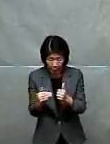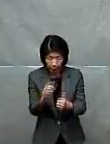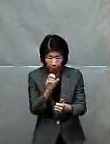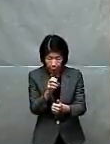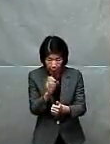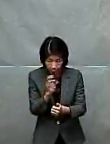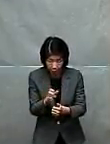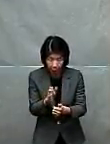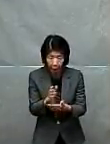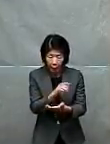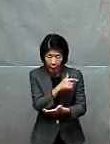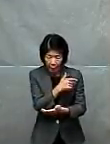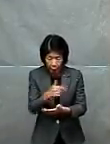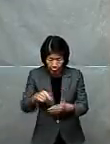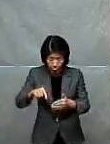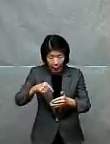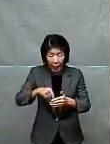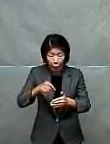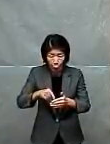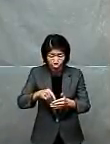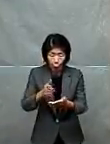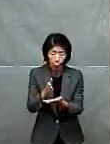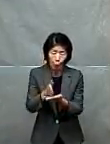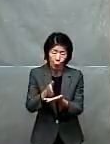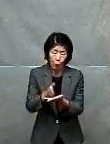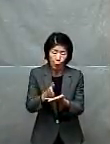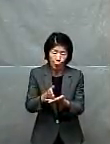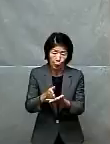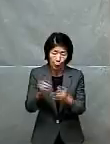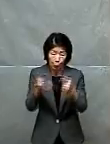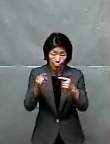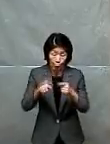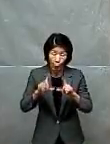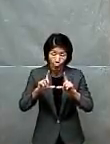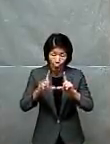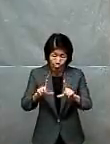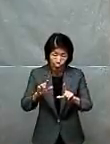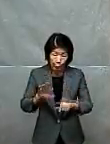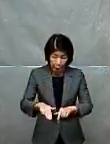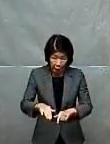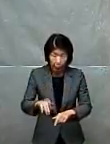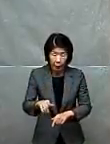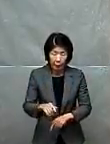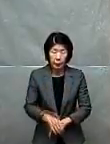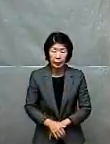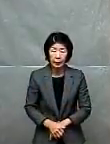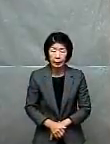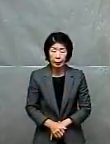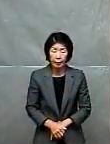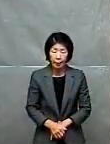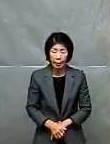そのいろいろな内容のことを公表されたわけであります。で、